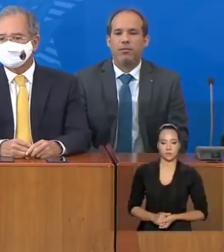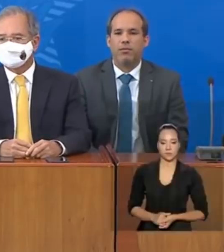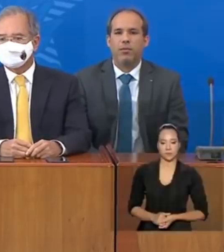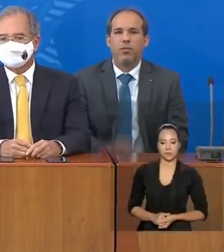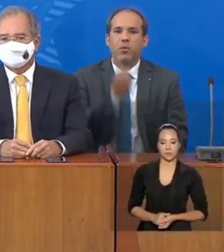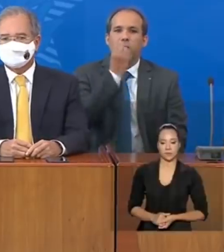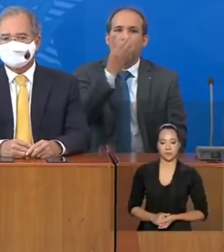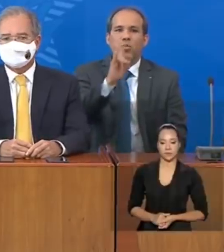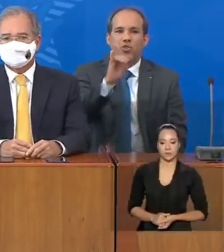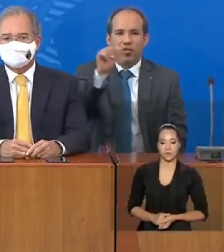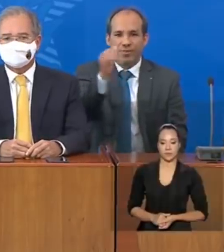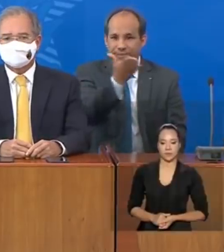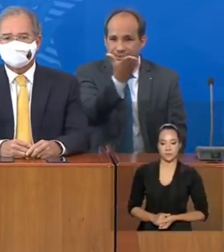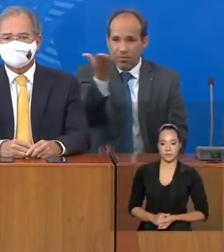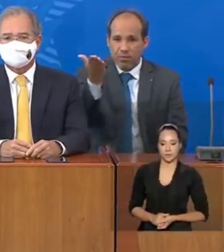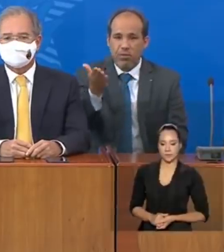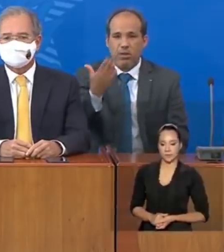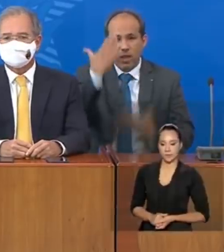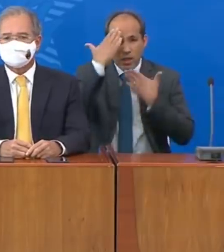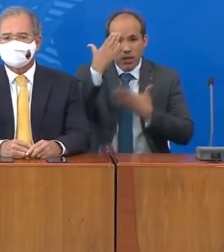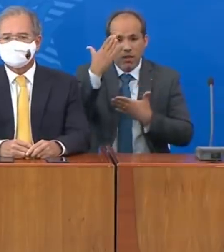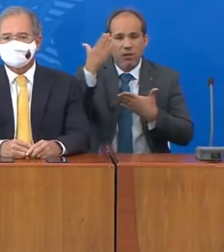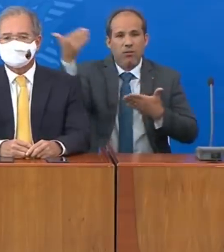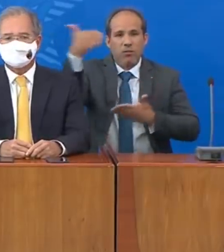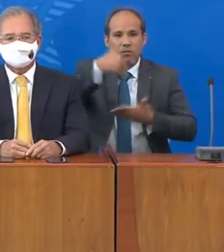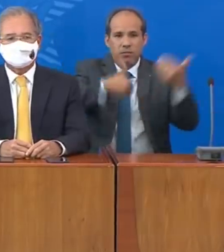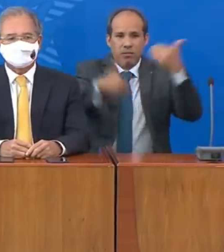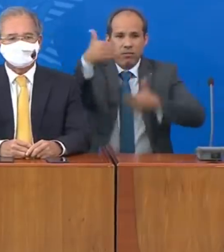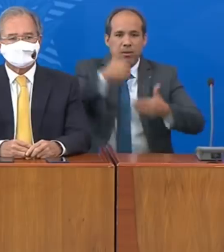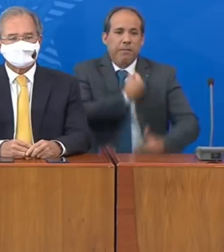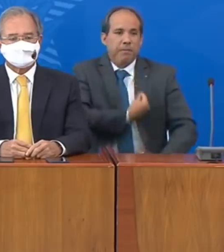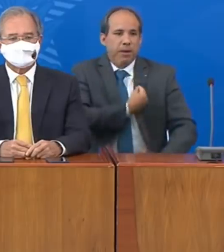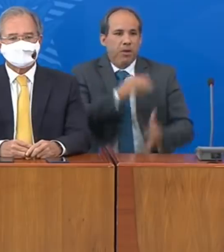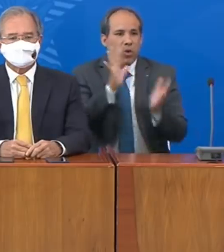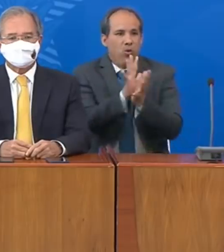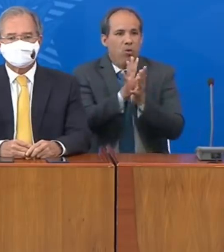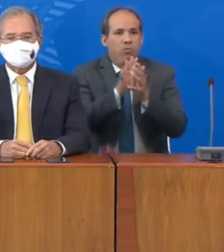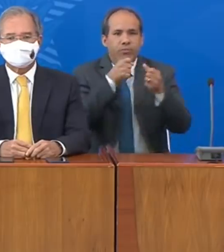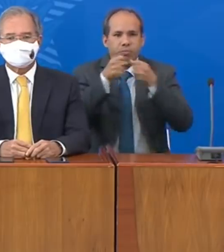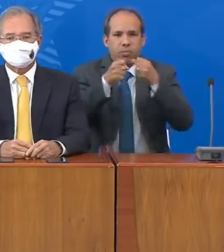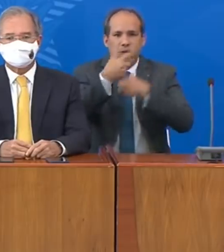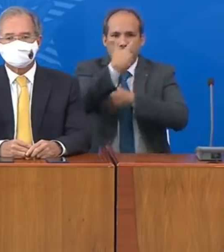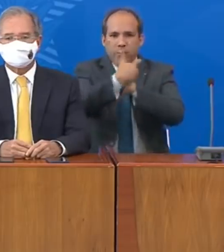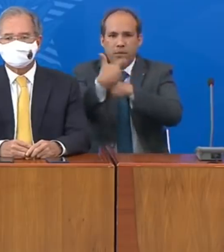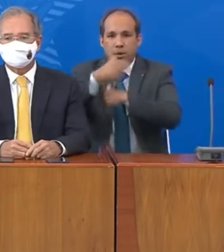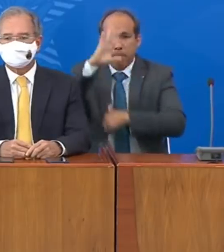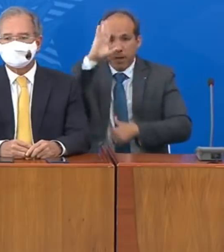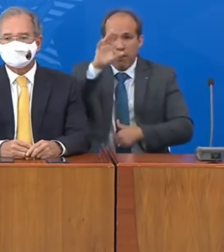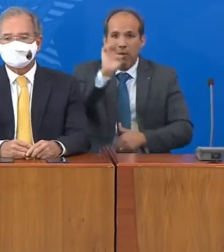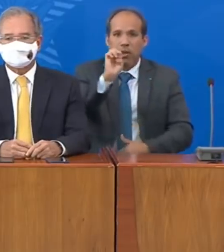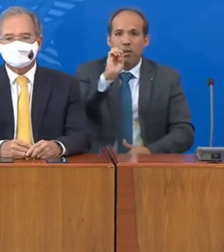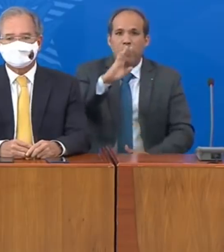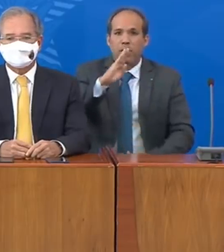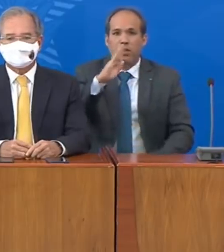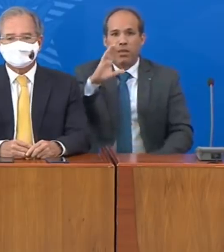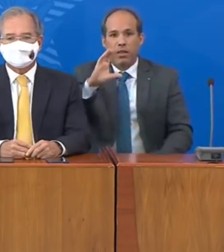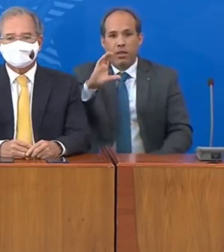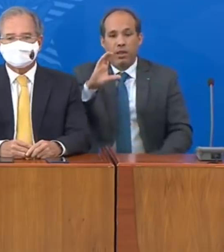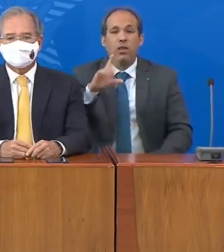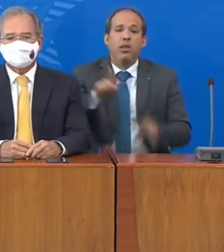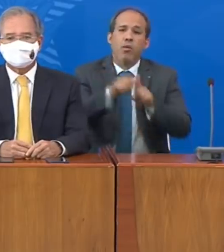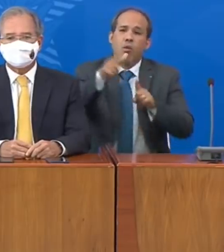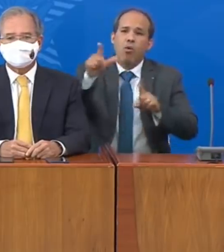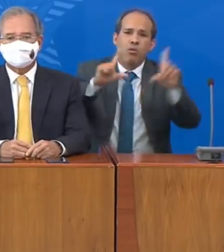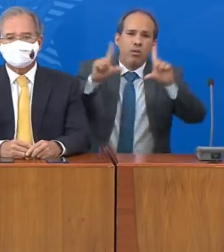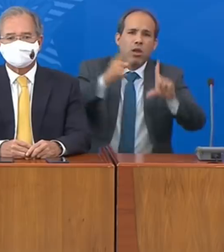Bom dia, agradeço a presença da imprensa, em especial aquela que nos transmite ao vivo,